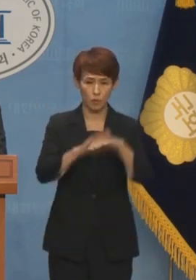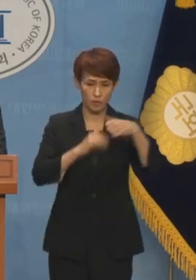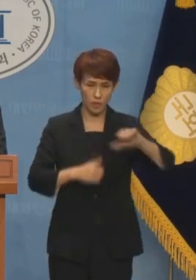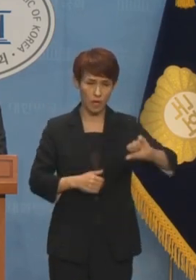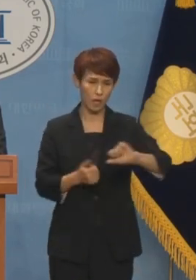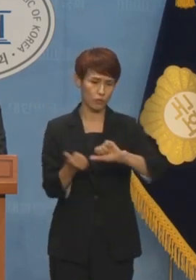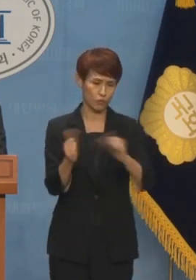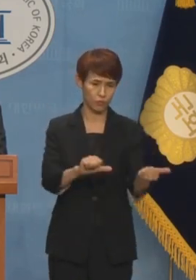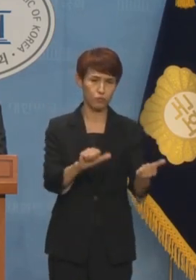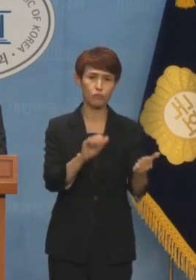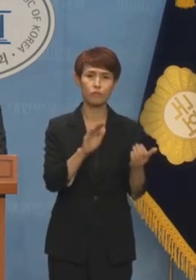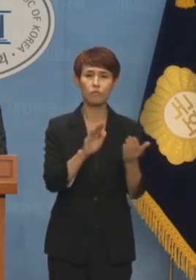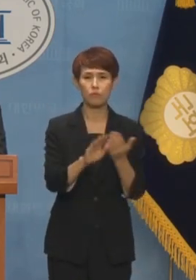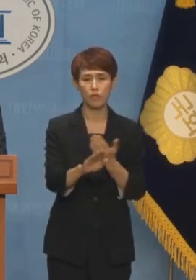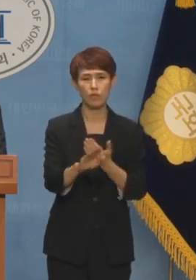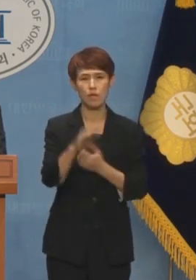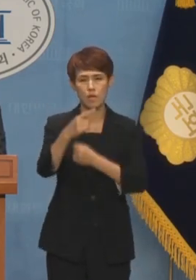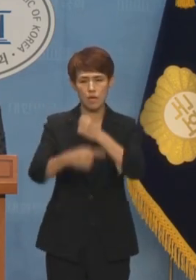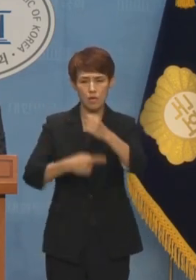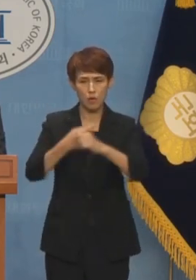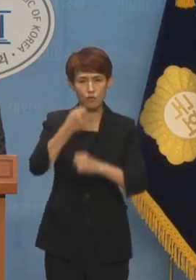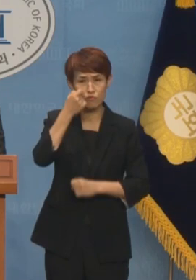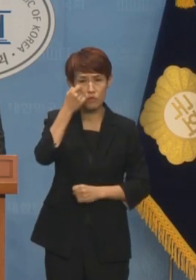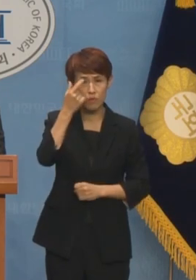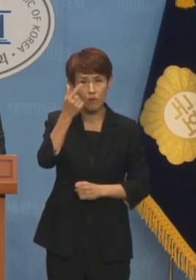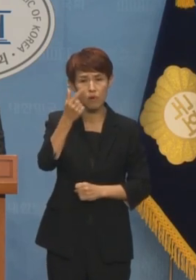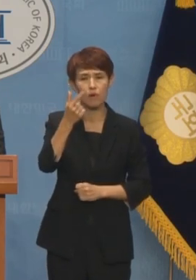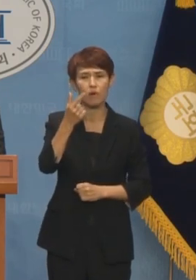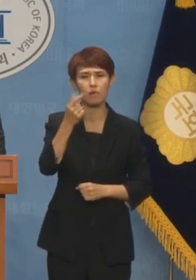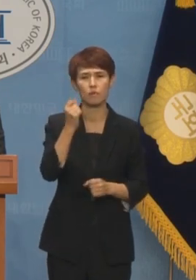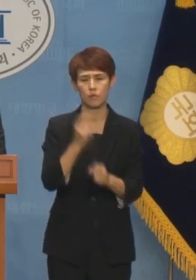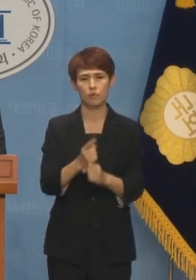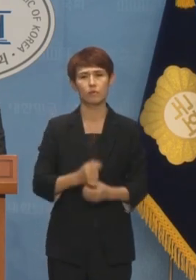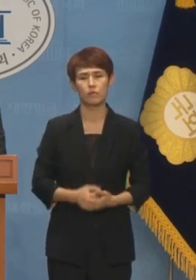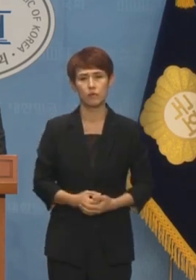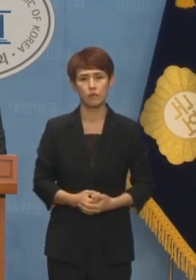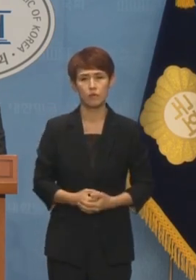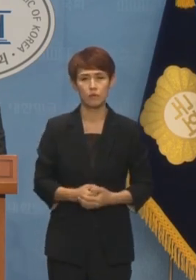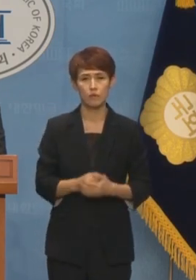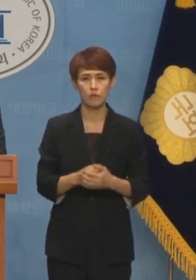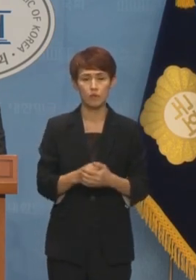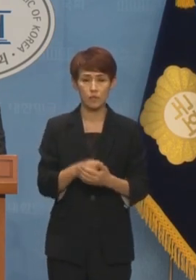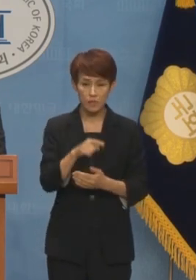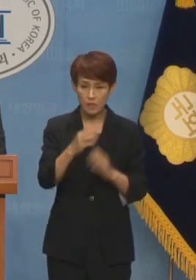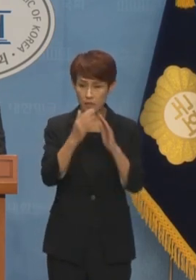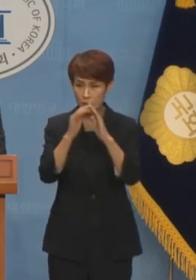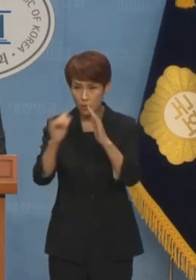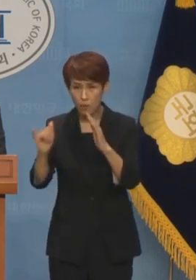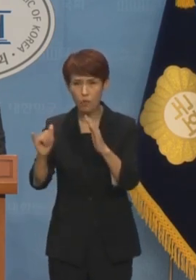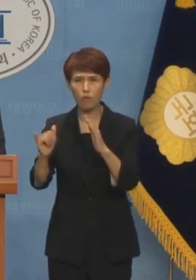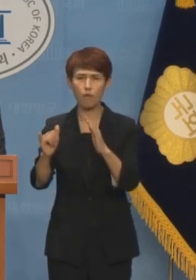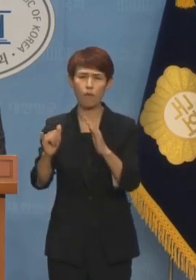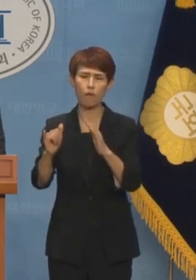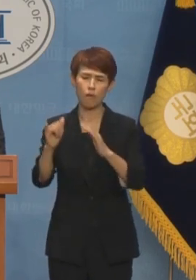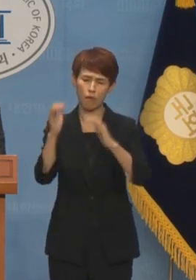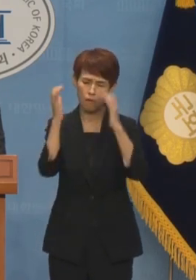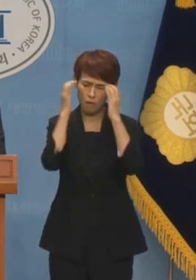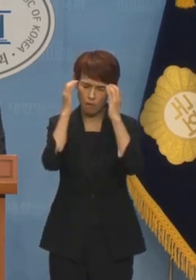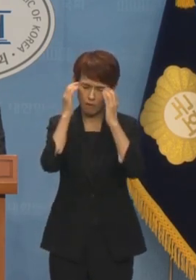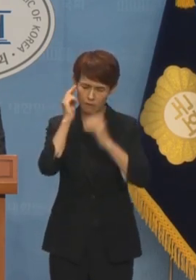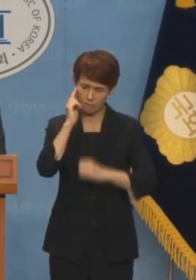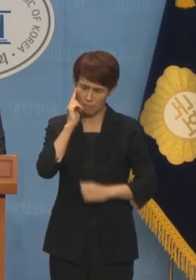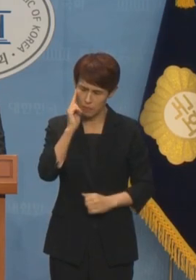세상을 떠난 후로 1년 반 가까운 시간이 흘렀지만 도연이네 가족에게는 가혹한